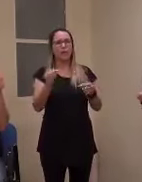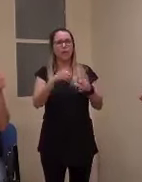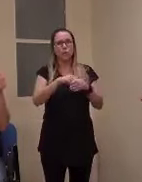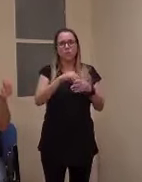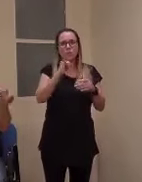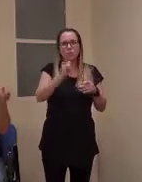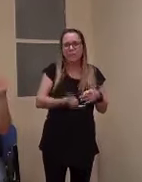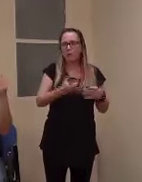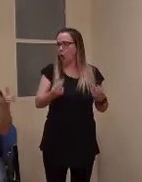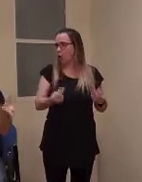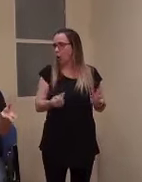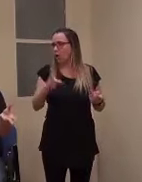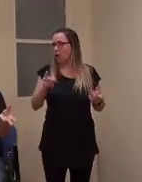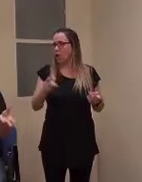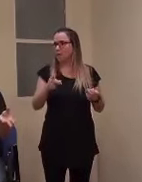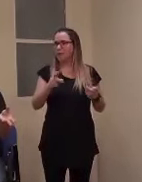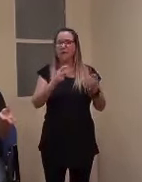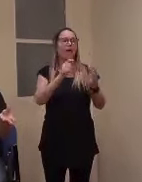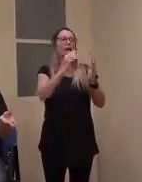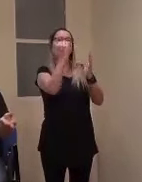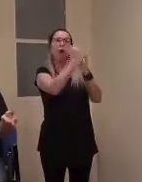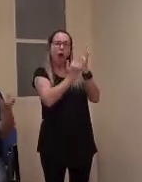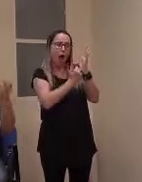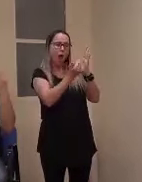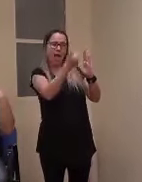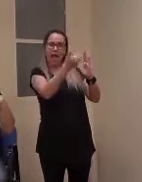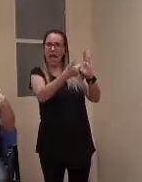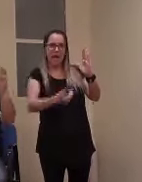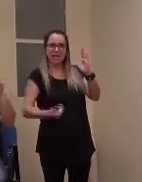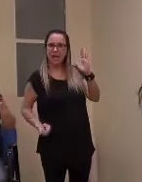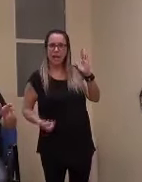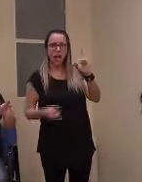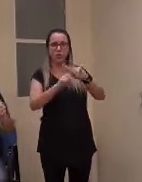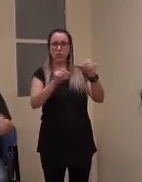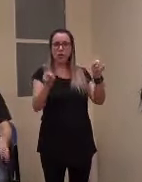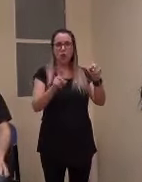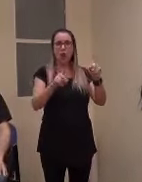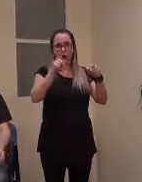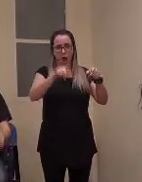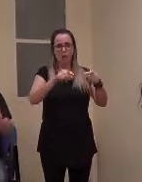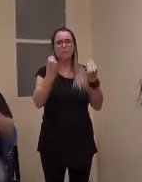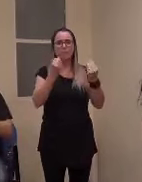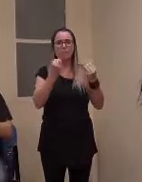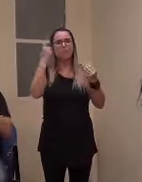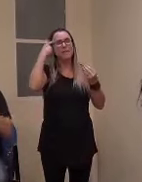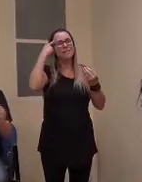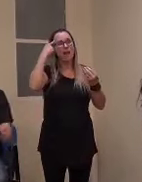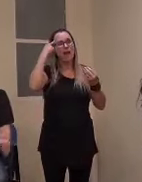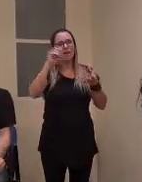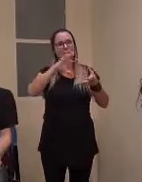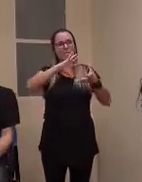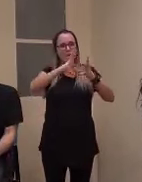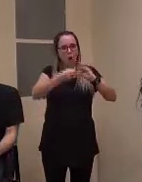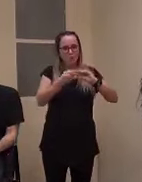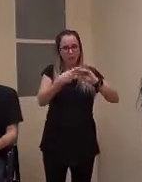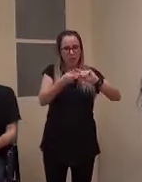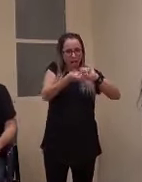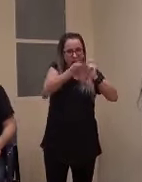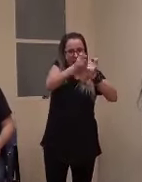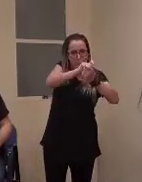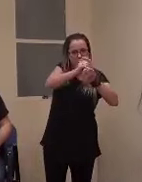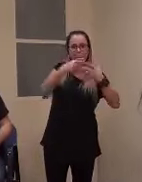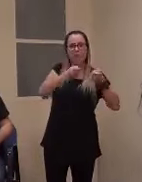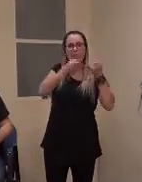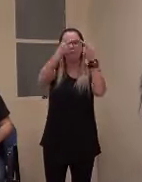inclusive los contenidos más y civilista contenido o estrategia sería de aprendizaje